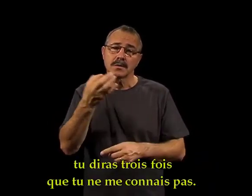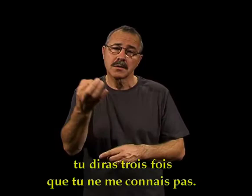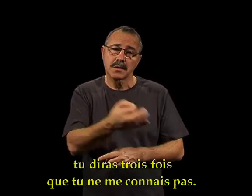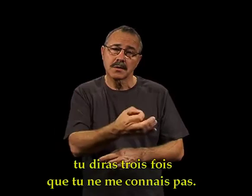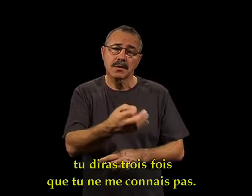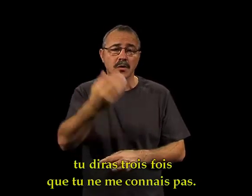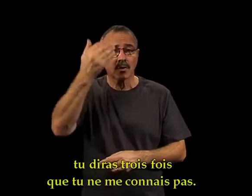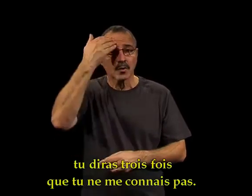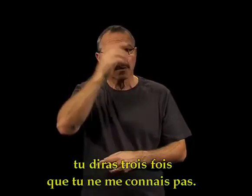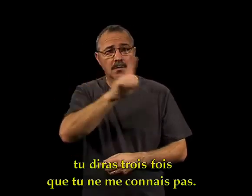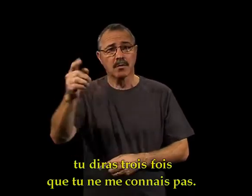connais pas. »